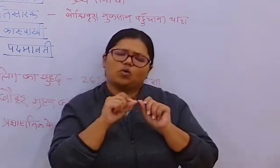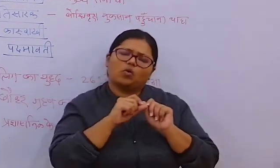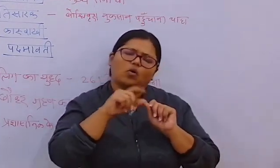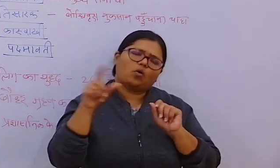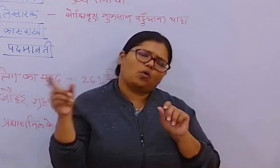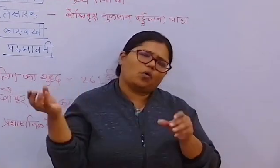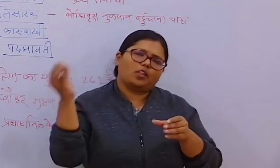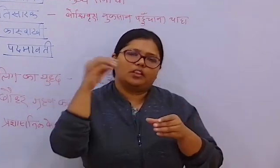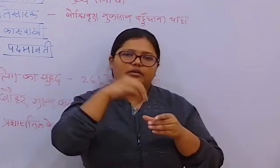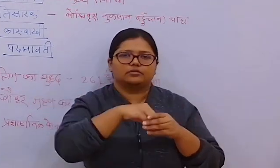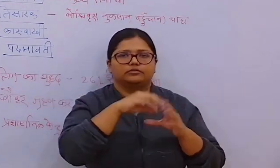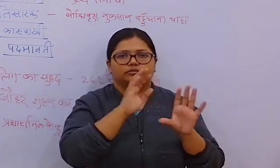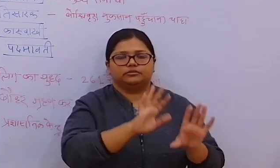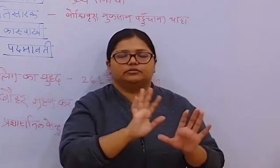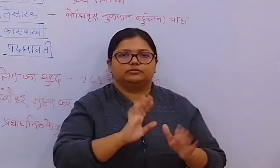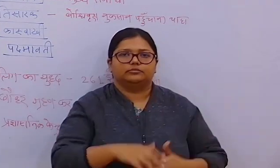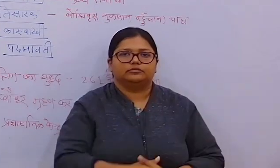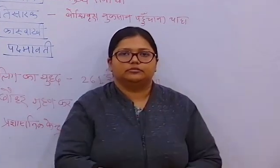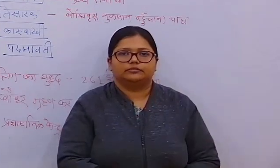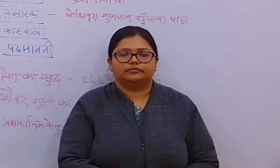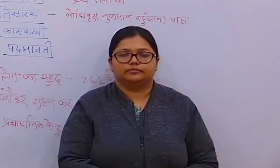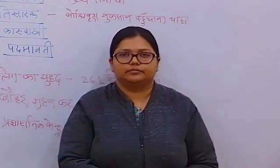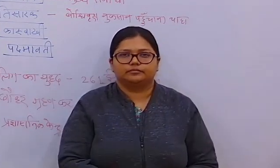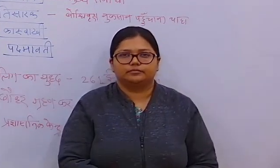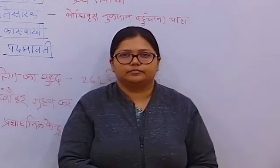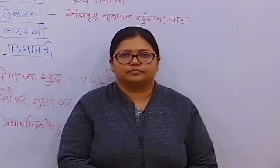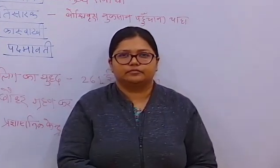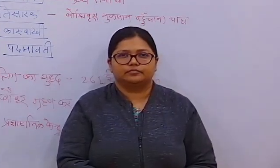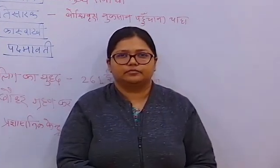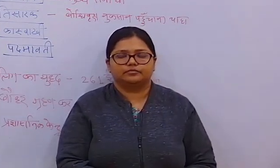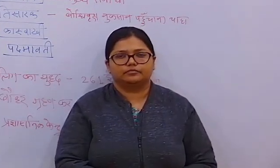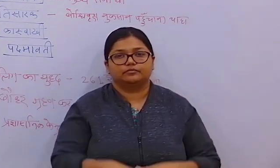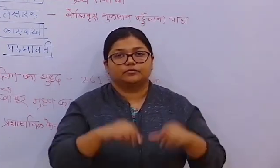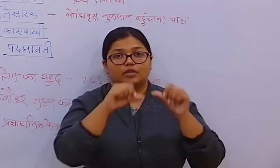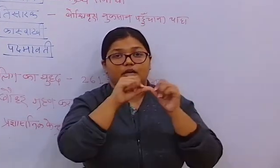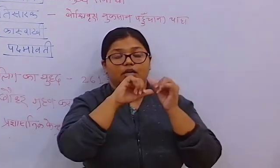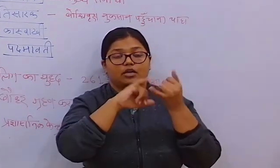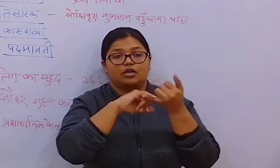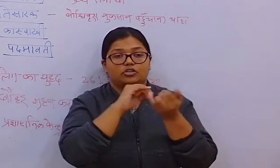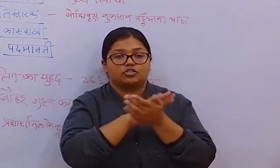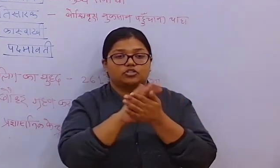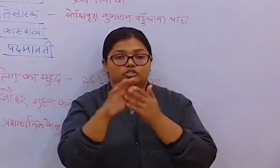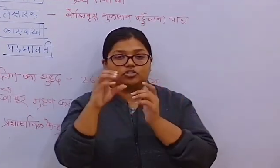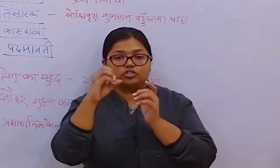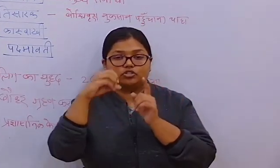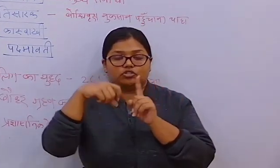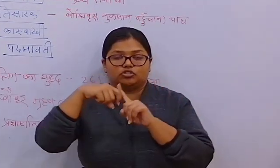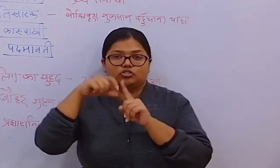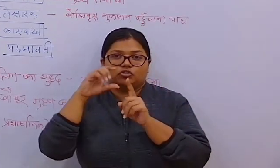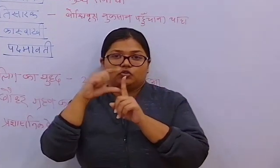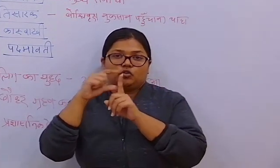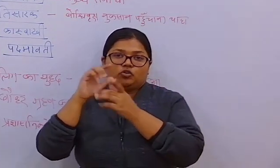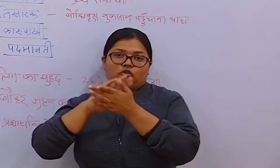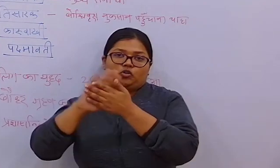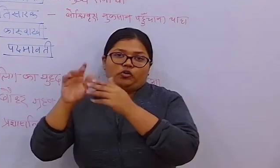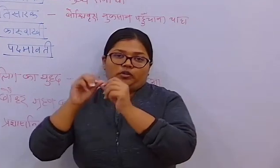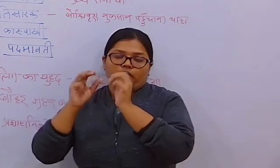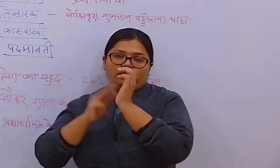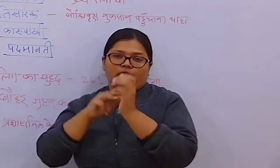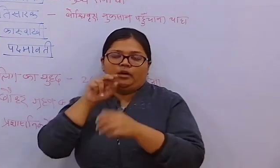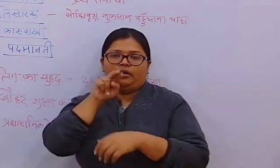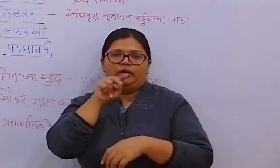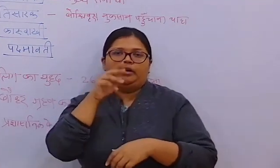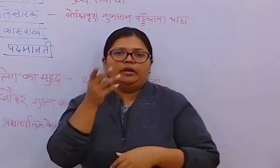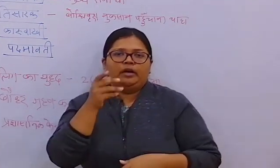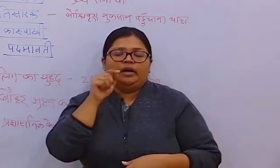कि अशोक का धम्म वास्तव में एक क्या था, आचार संहिता थी जिसमें सभी धर्मों की अच्छी बातों को लिख